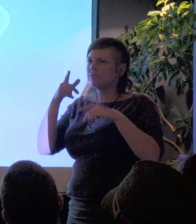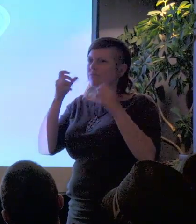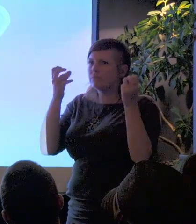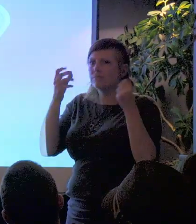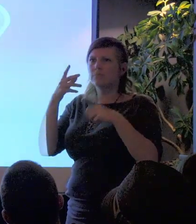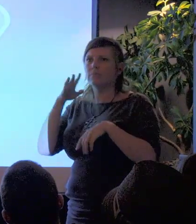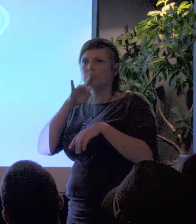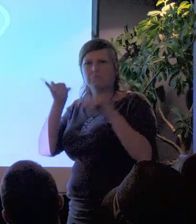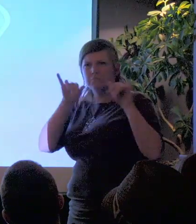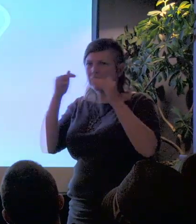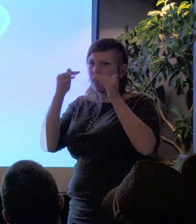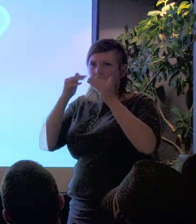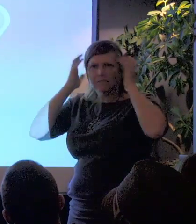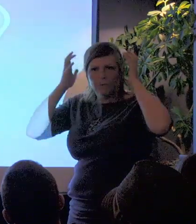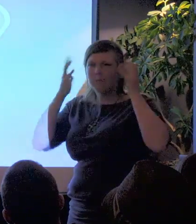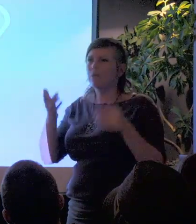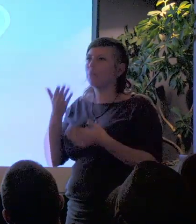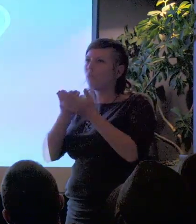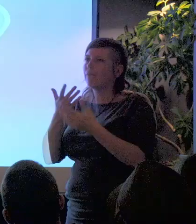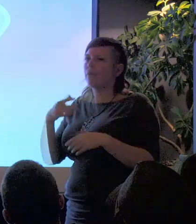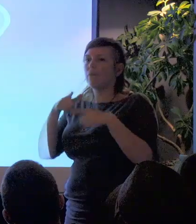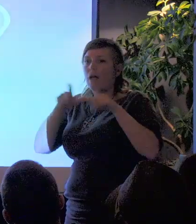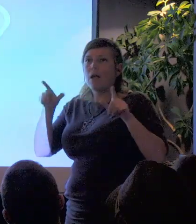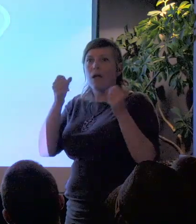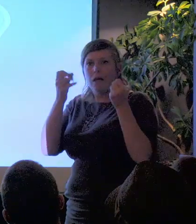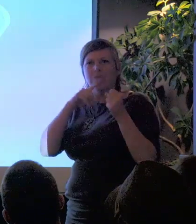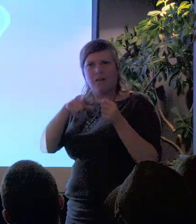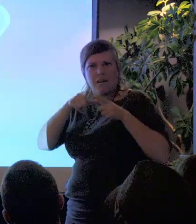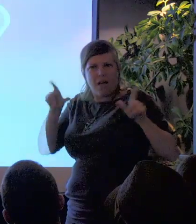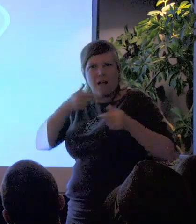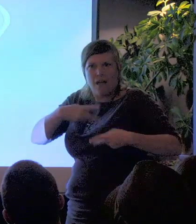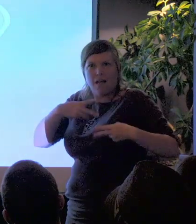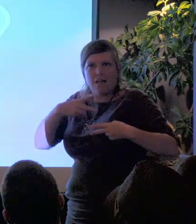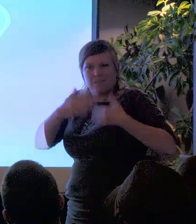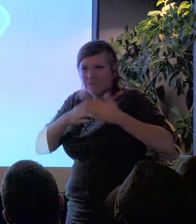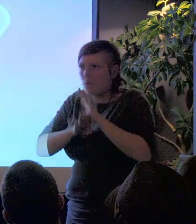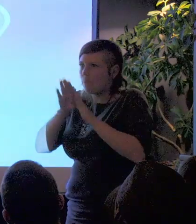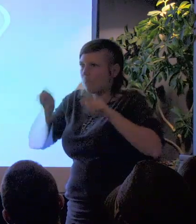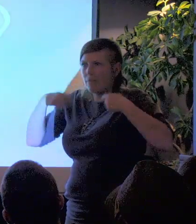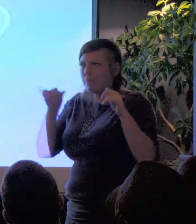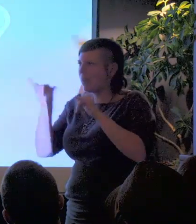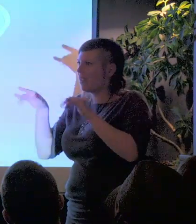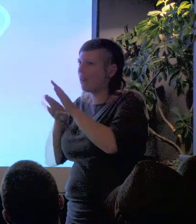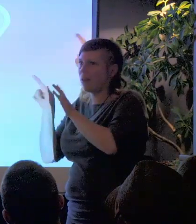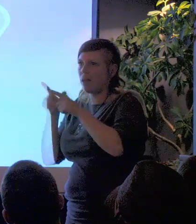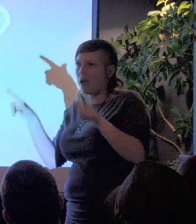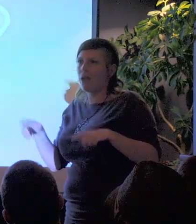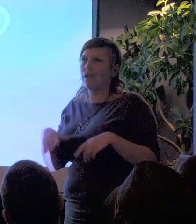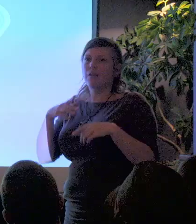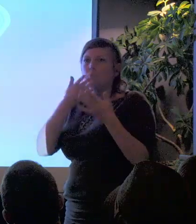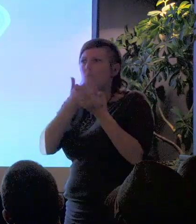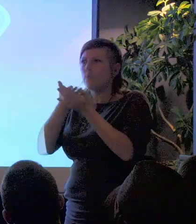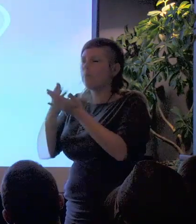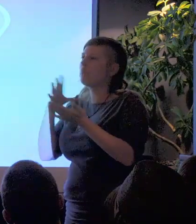Il peut y avoir, c'est ça, différentes recherches qui vont expliquer que finalement les langues signées, les langues orales sont des langues au même titre. L'avancement